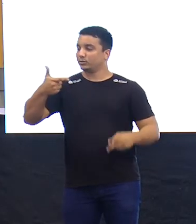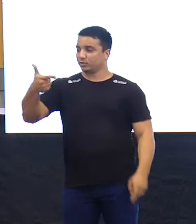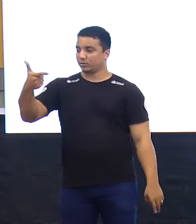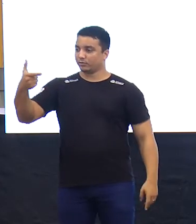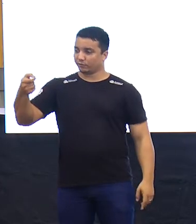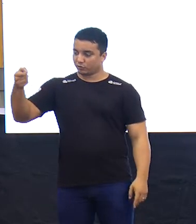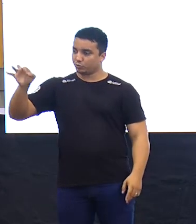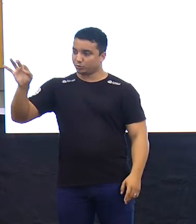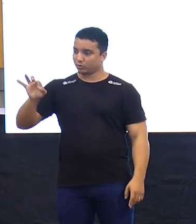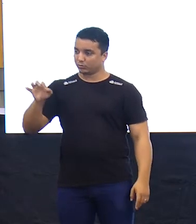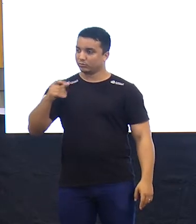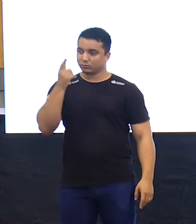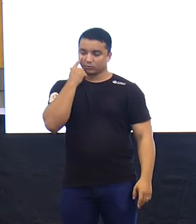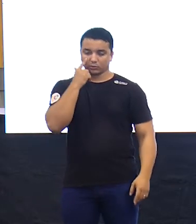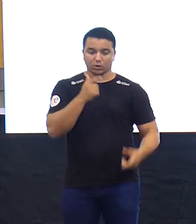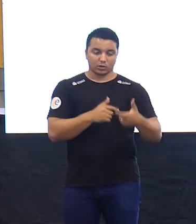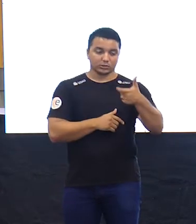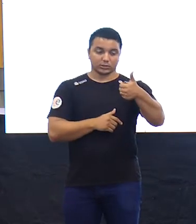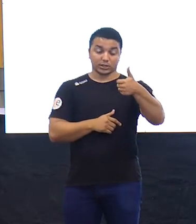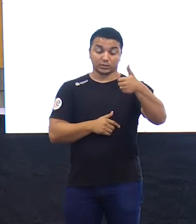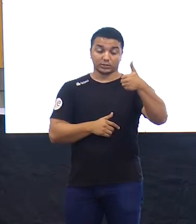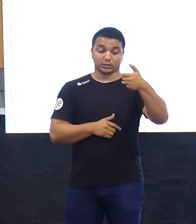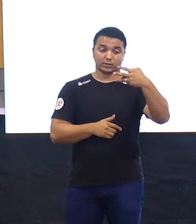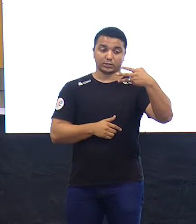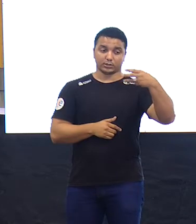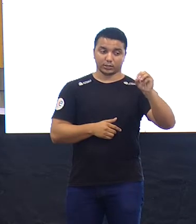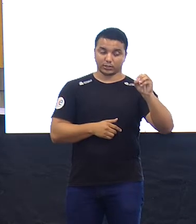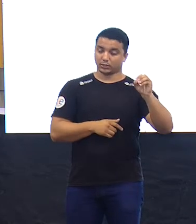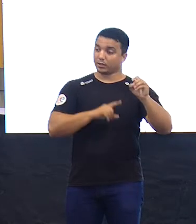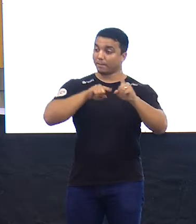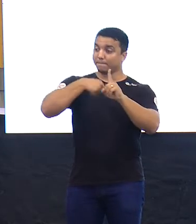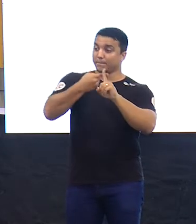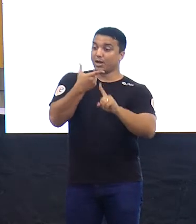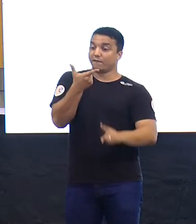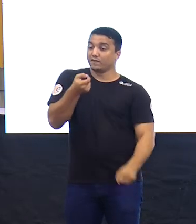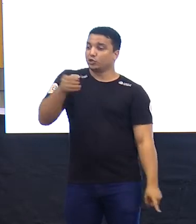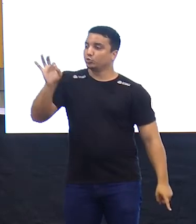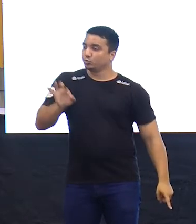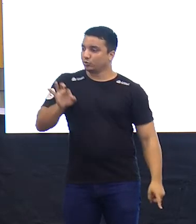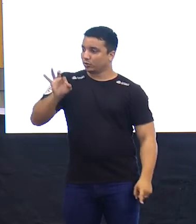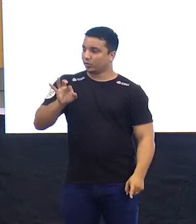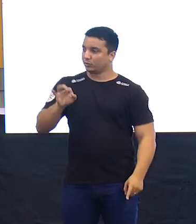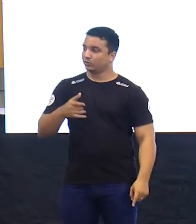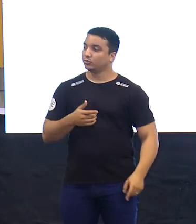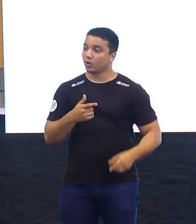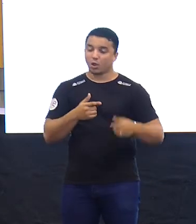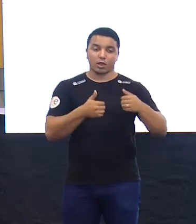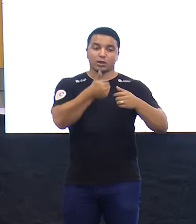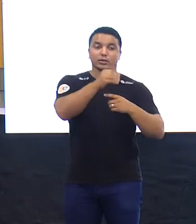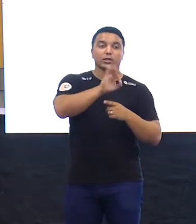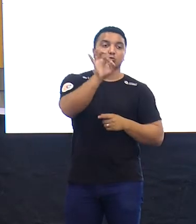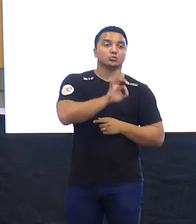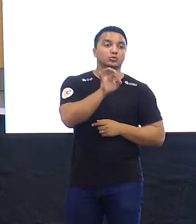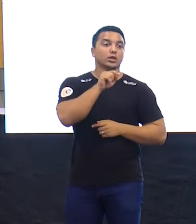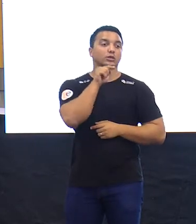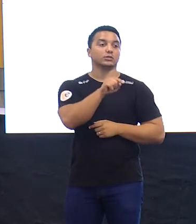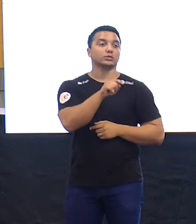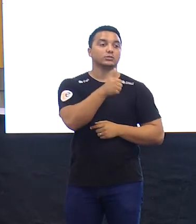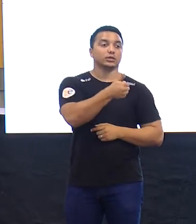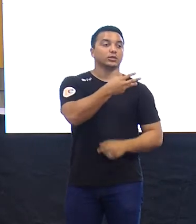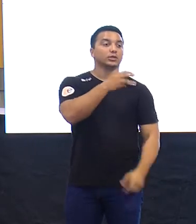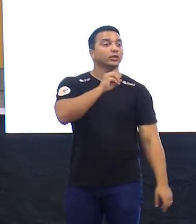Dos 120, dos 130. Gente, vamos ver se vocês lembram como é que a gente fez. Quanto é 10%